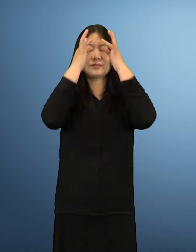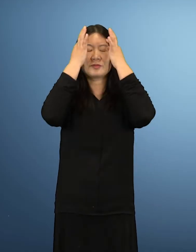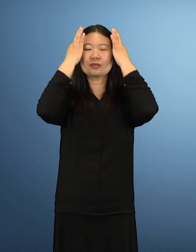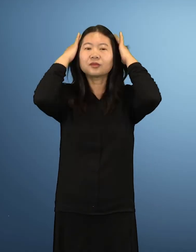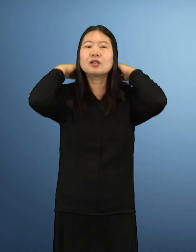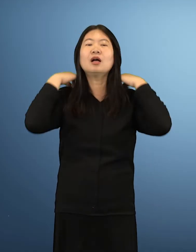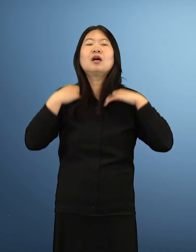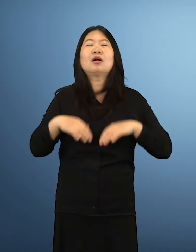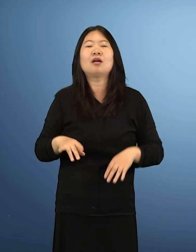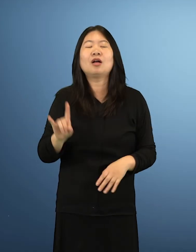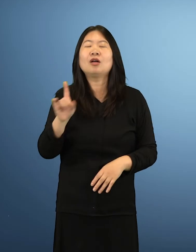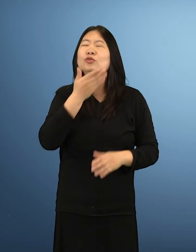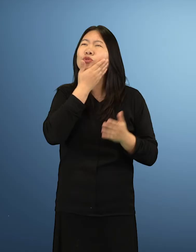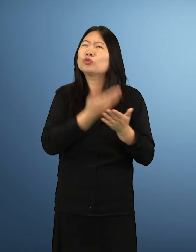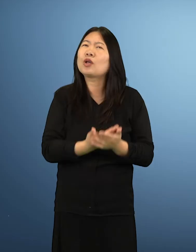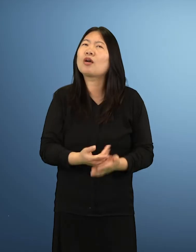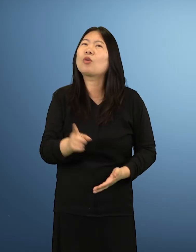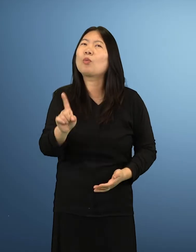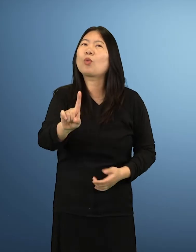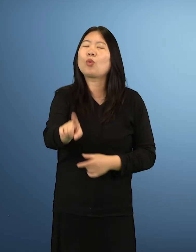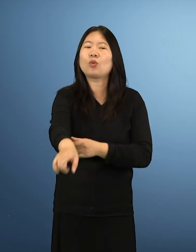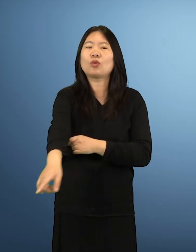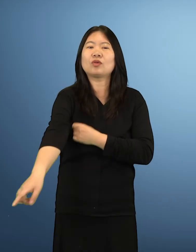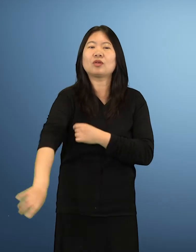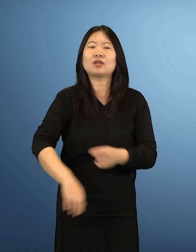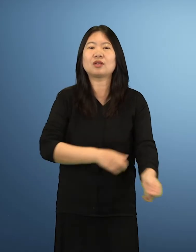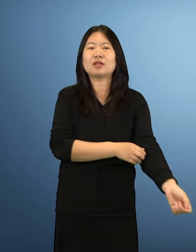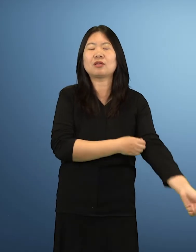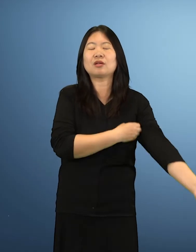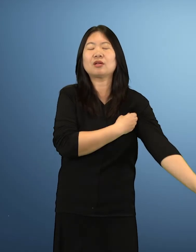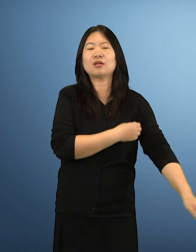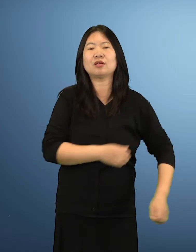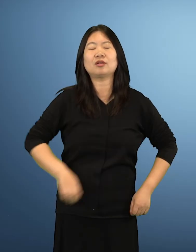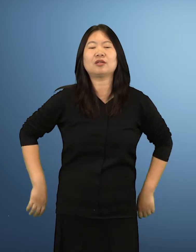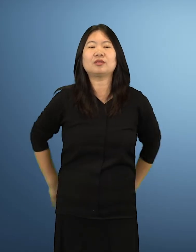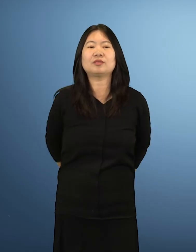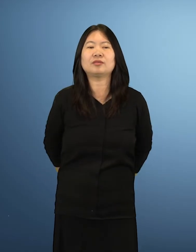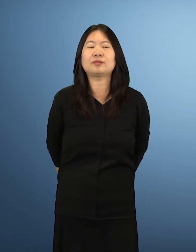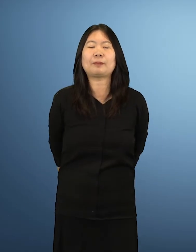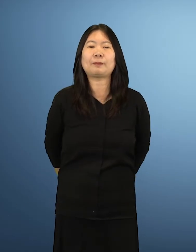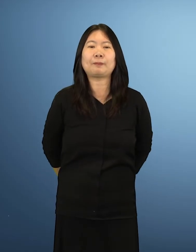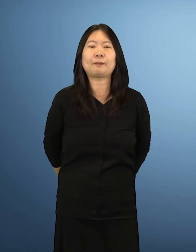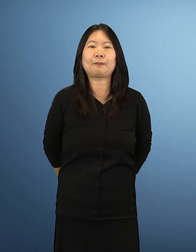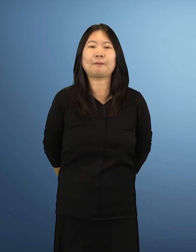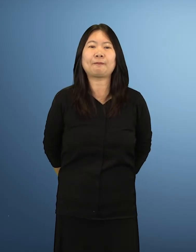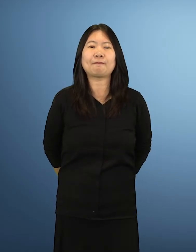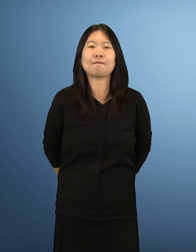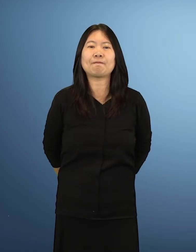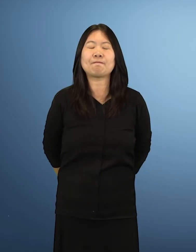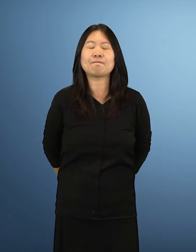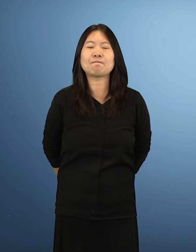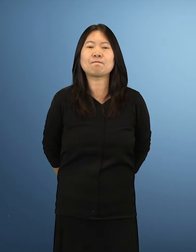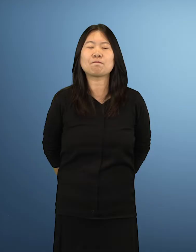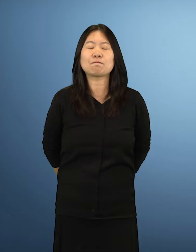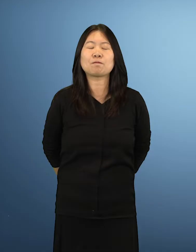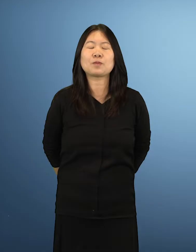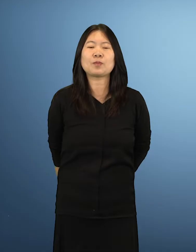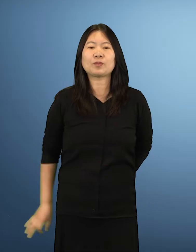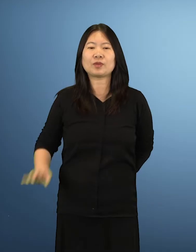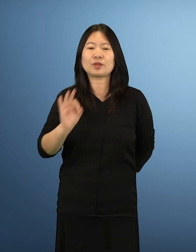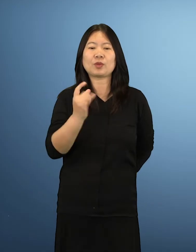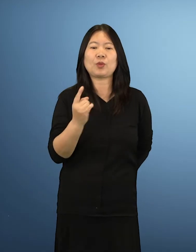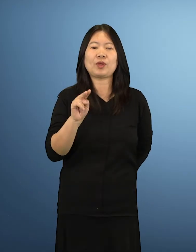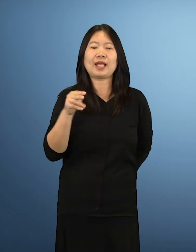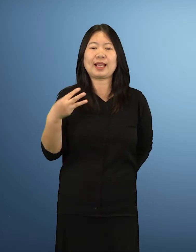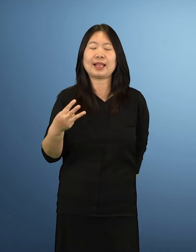자, 그러면 뭐가 중요하다는 말일까? 그래서 이